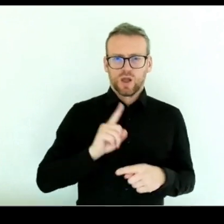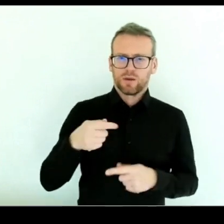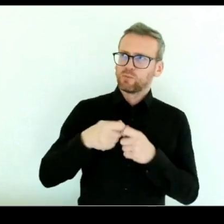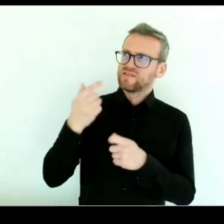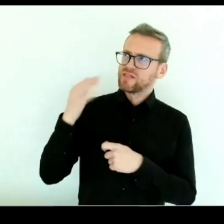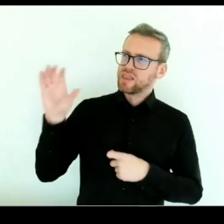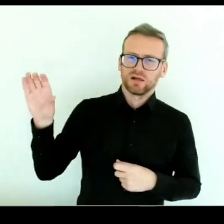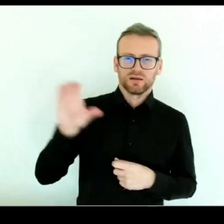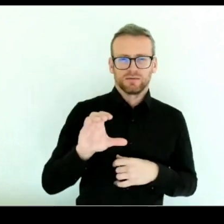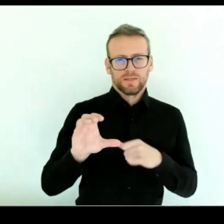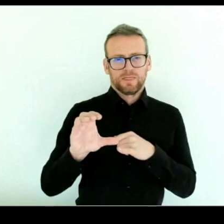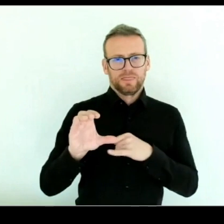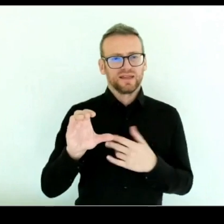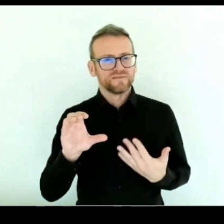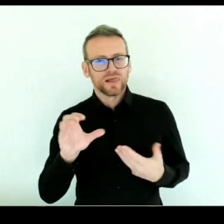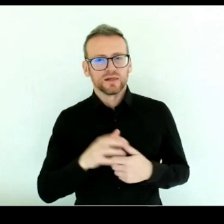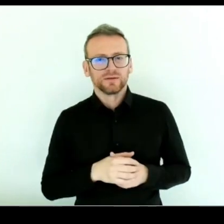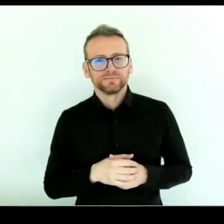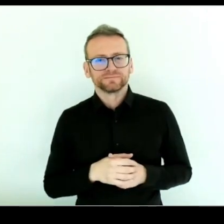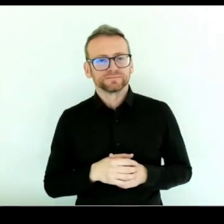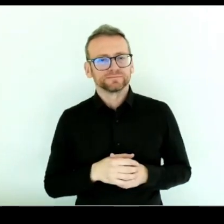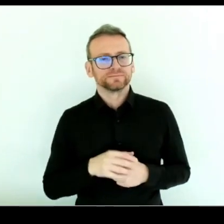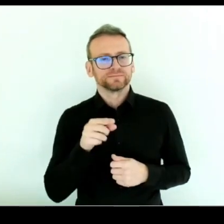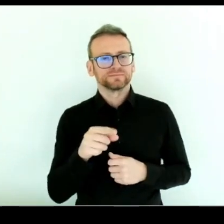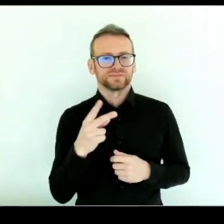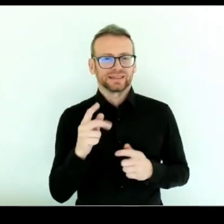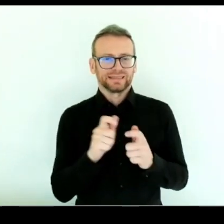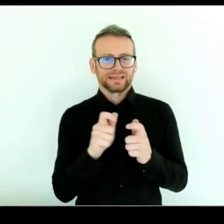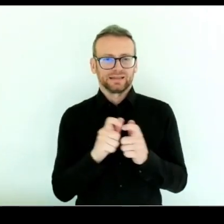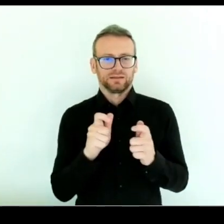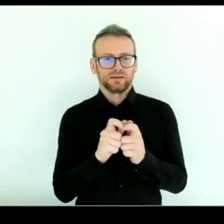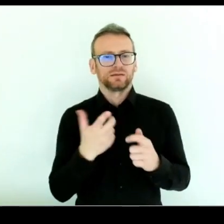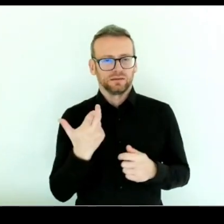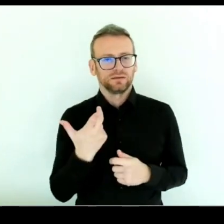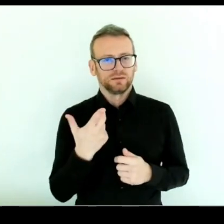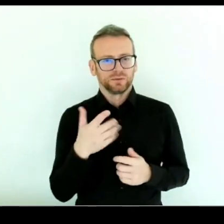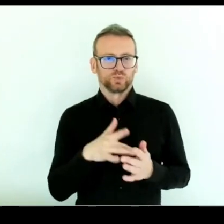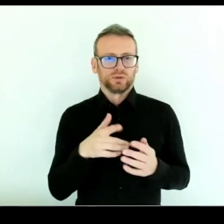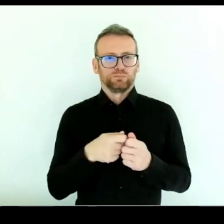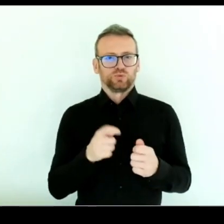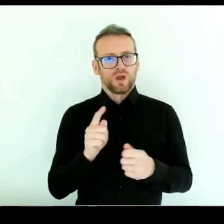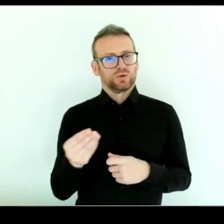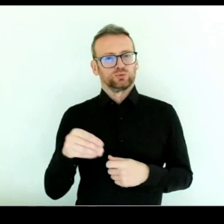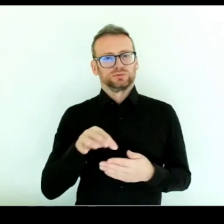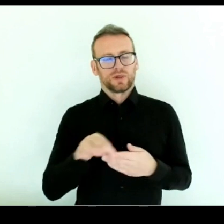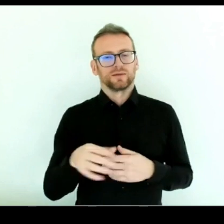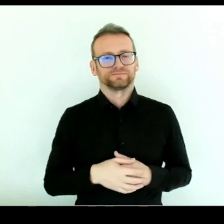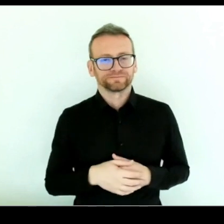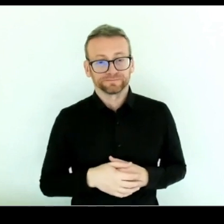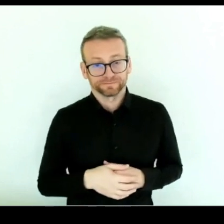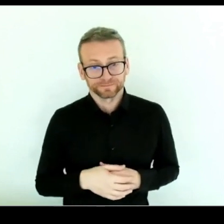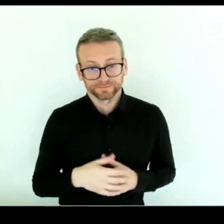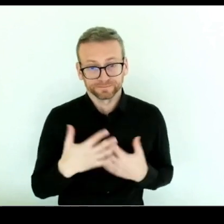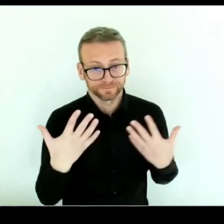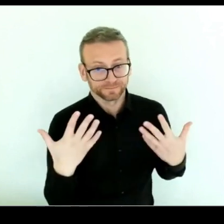20 Euro, die das dann im Freistaat Bayern kosten wird, pro Ticket, das verkauft wird, das deutschlandweit Gültigkeit hat,